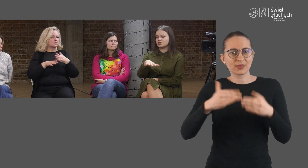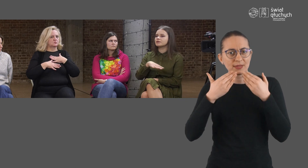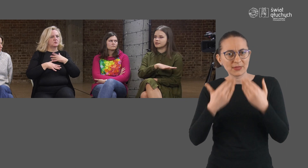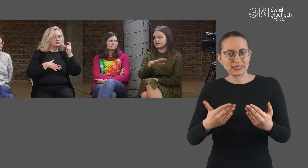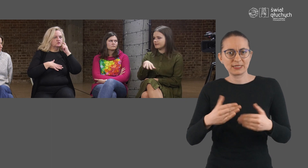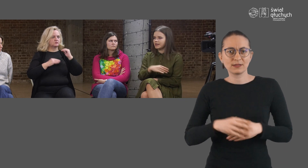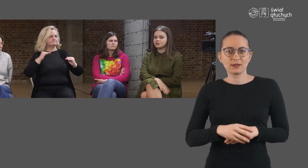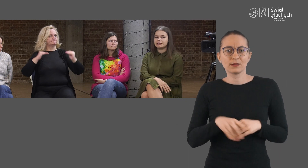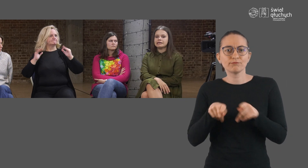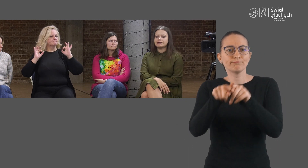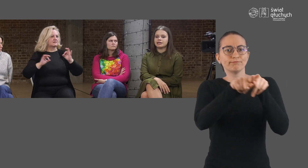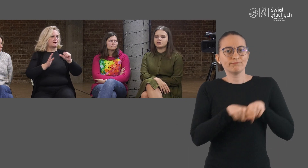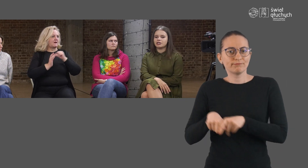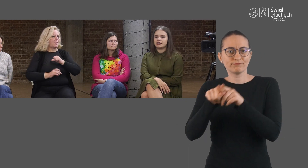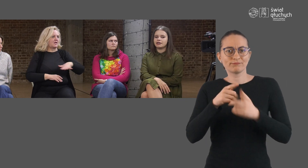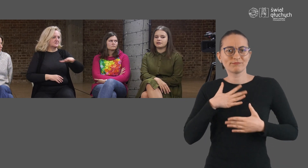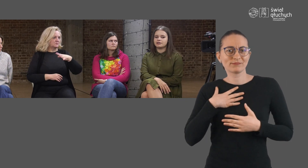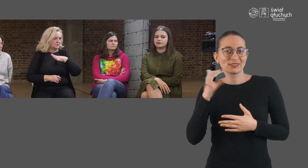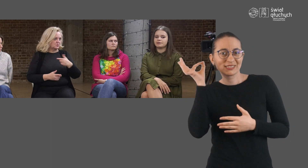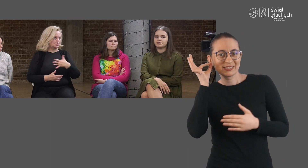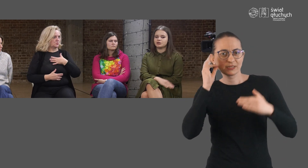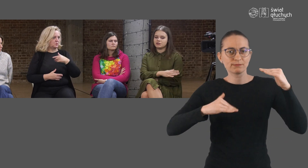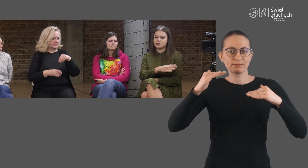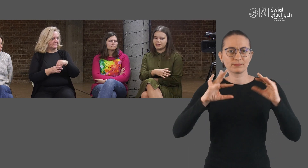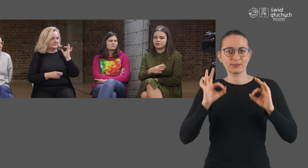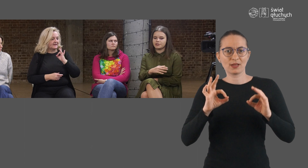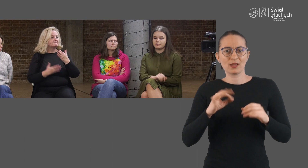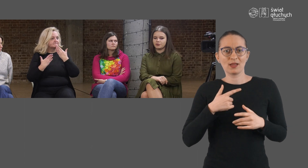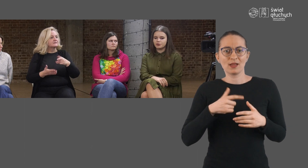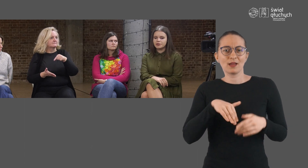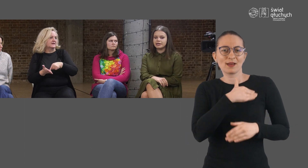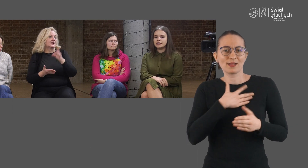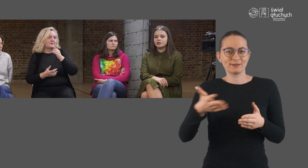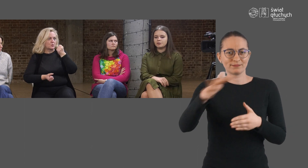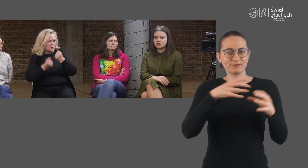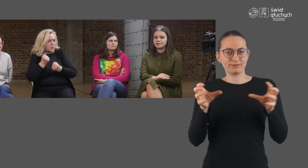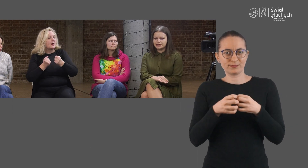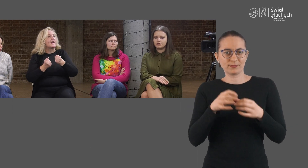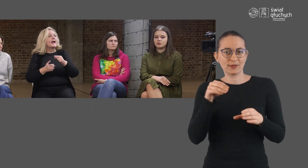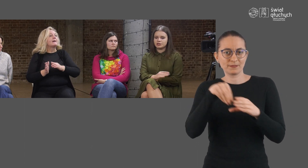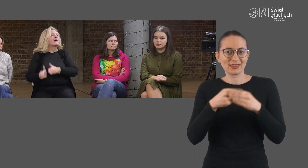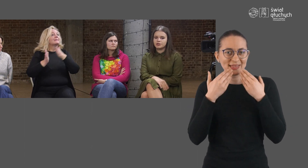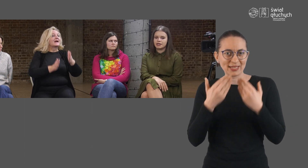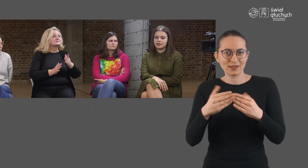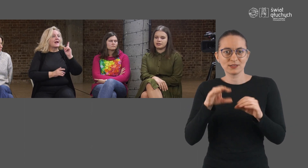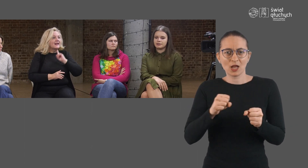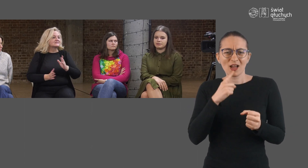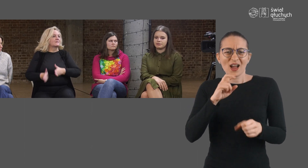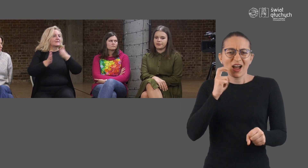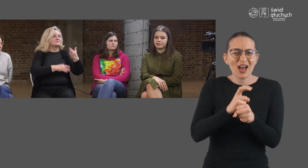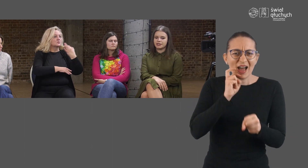osób słyszących w klasie. Także przez to, że gimnazjum właśnie było trudne, to później liceum czy